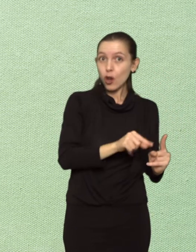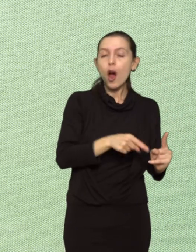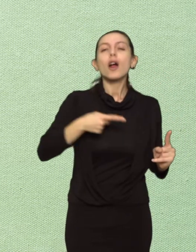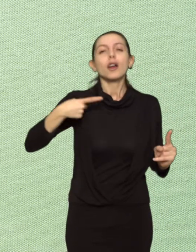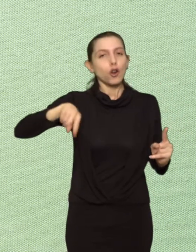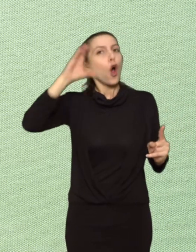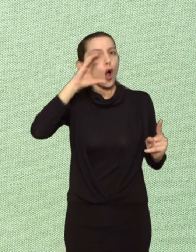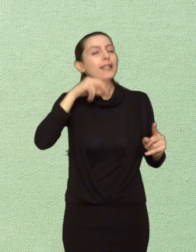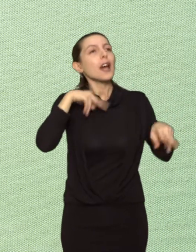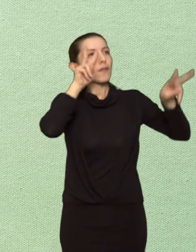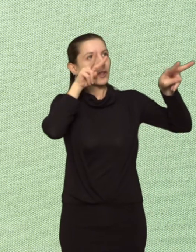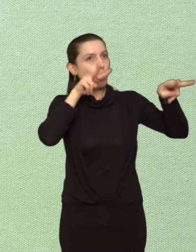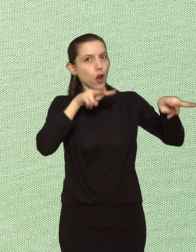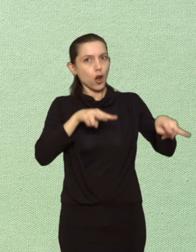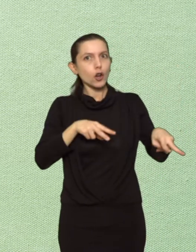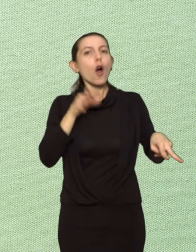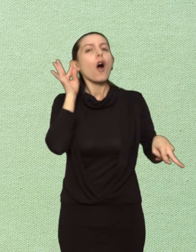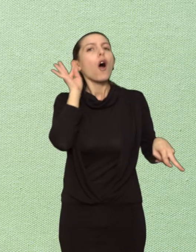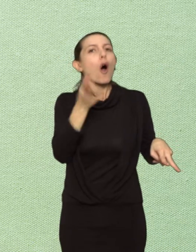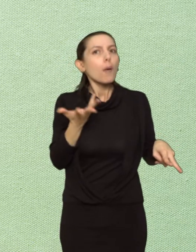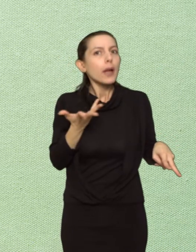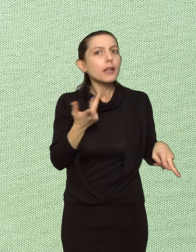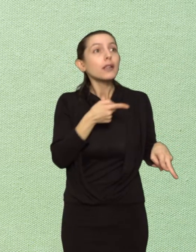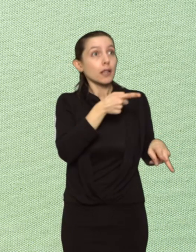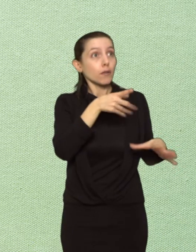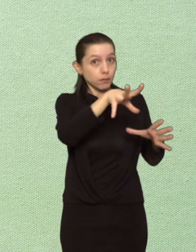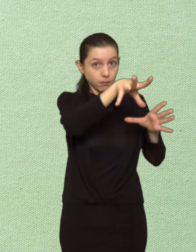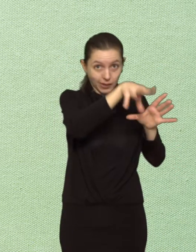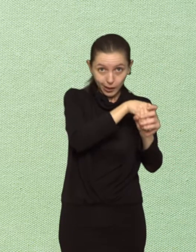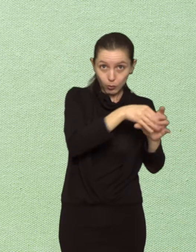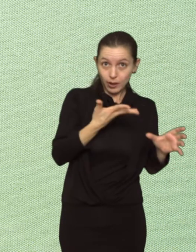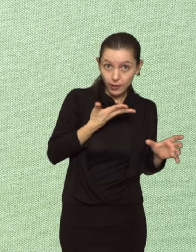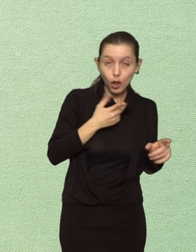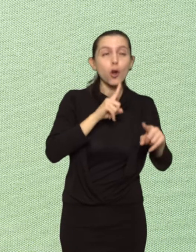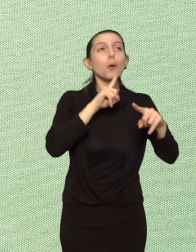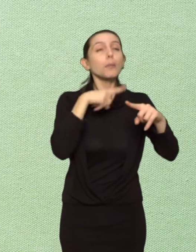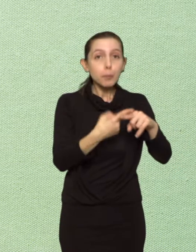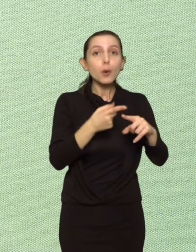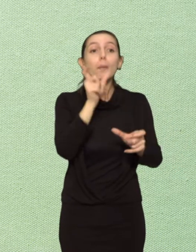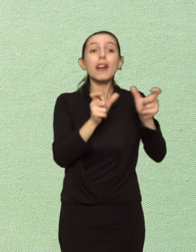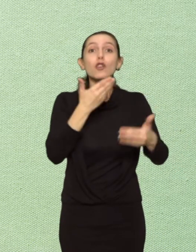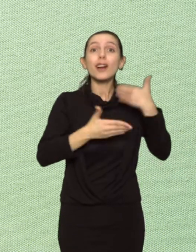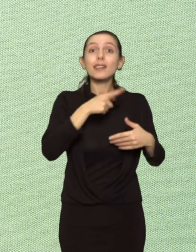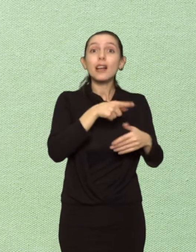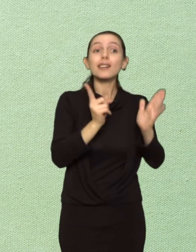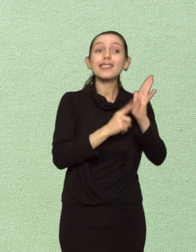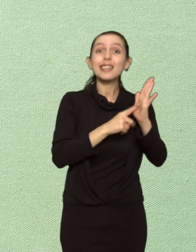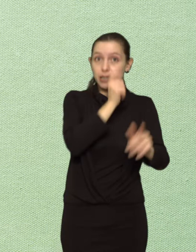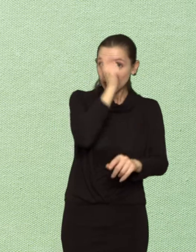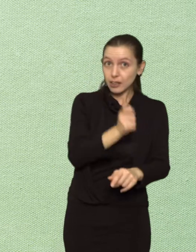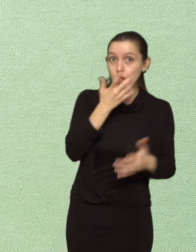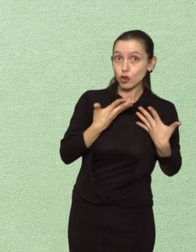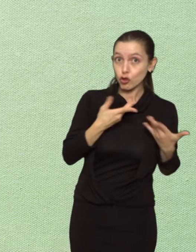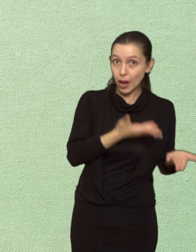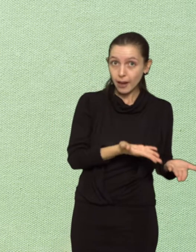monitorate dall'osservatorio per verificarne l'inclusività e il rispetto dei diritti delle persone con disabilità.